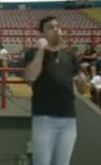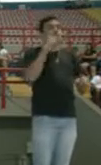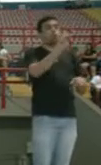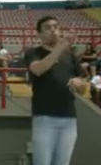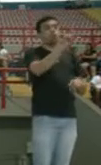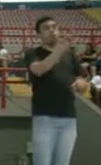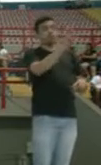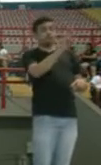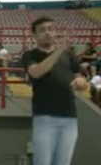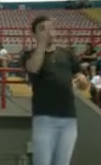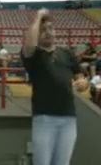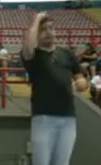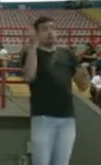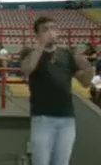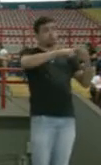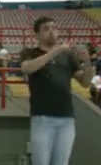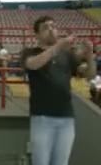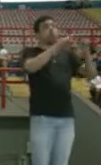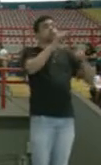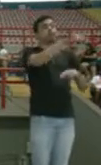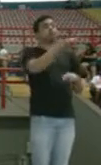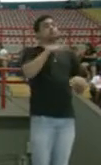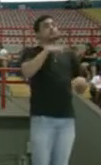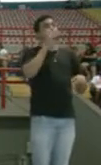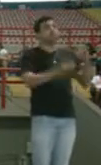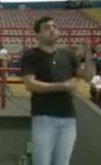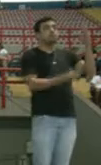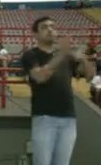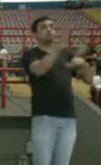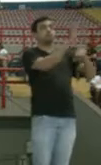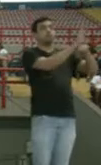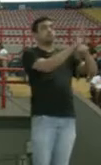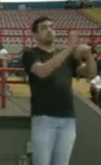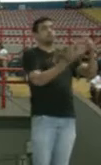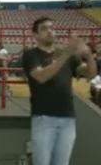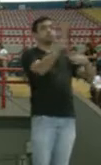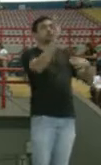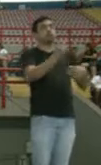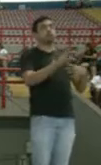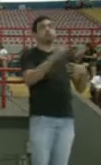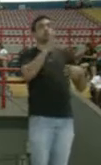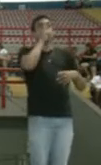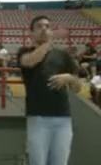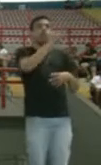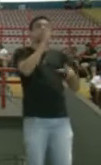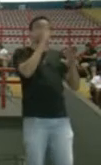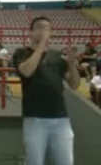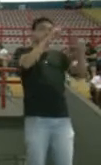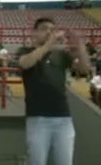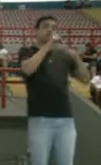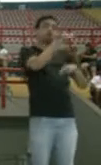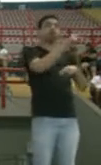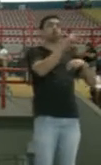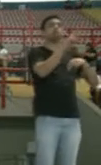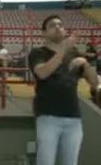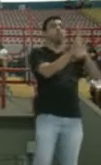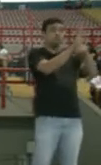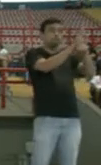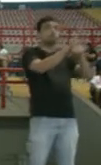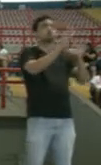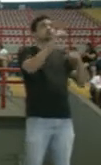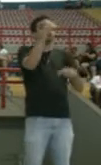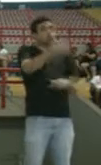rei voltando, a burguesia já tinha criado sua raiz. Acaba que a burguesia dá um